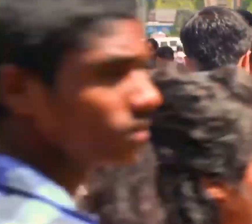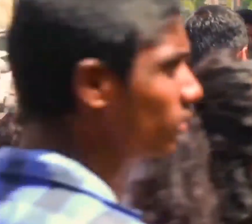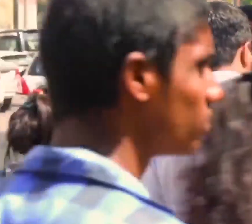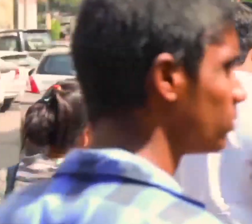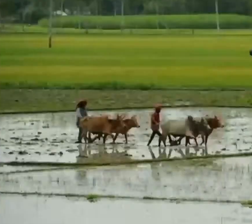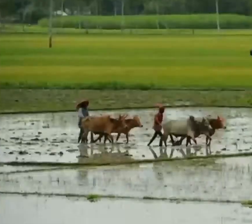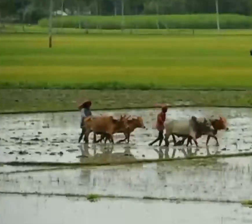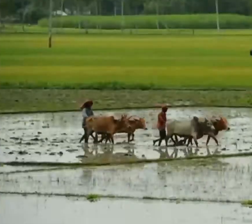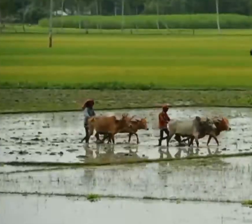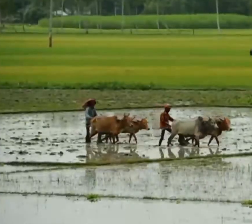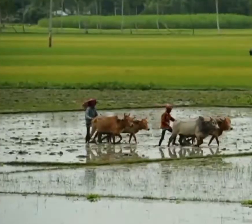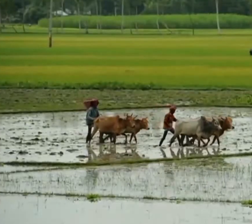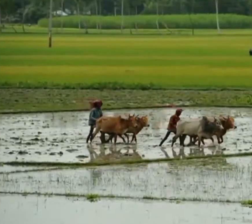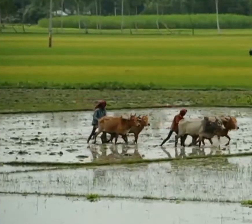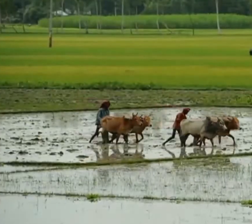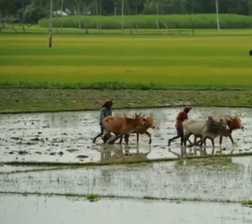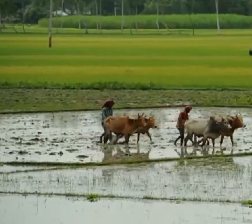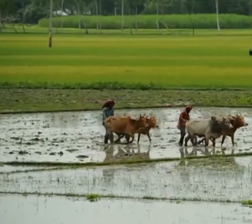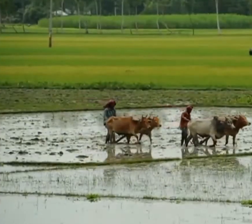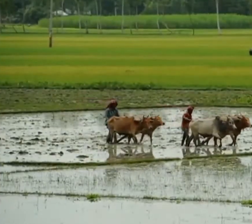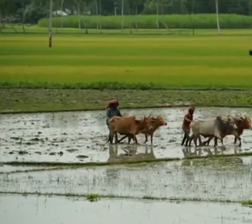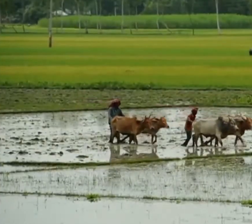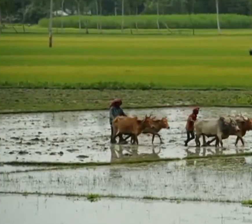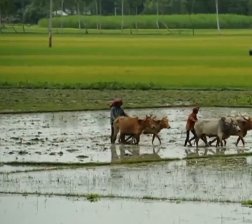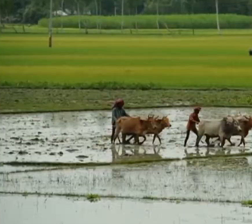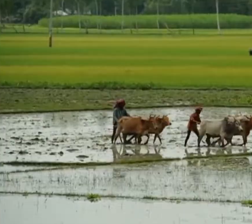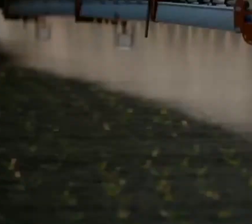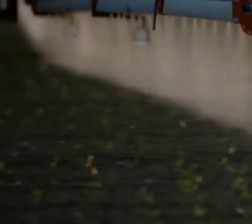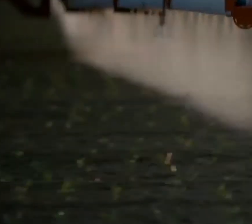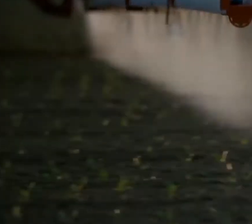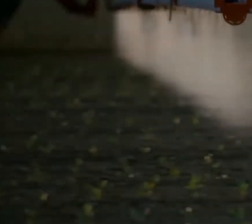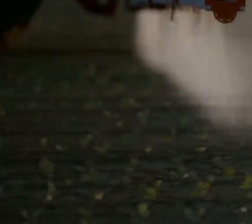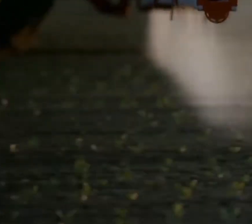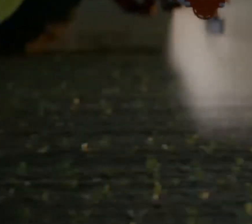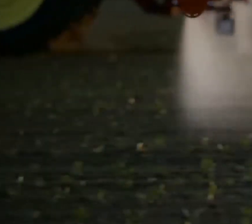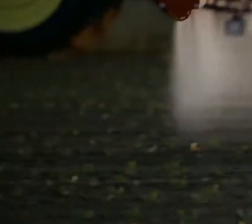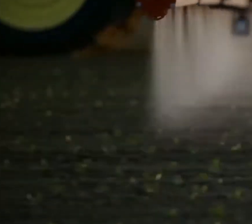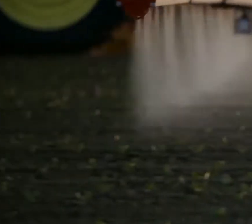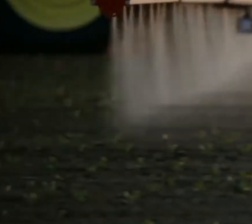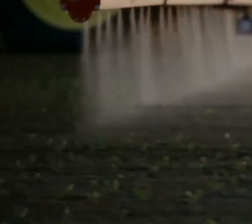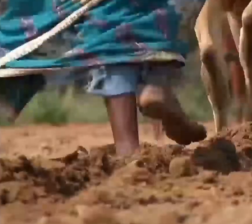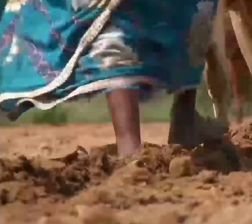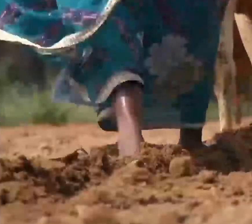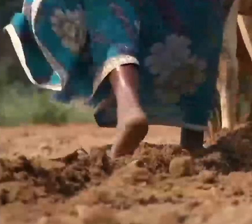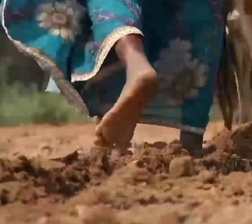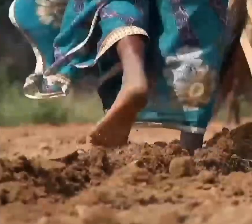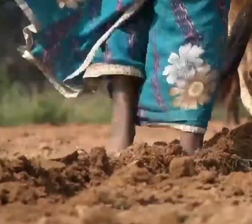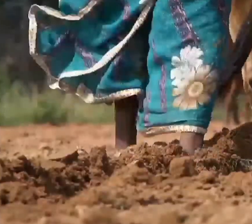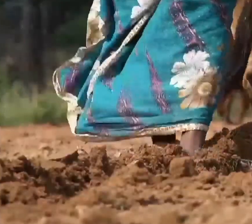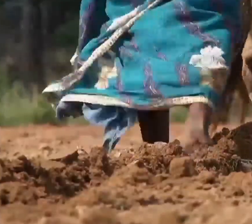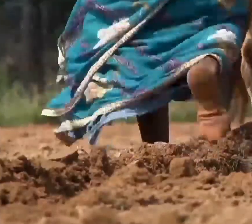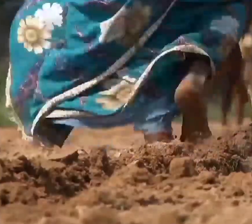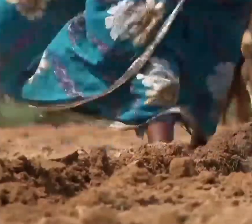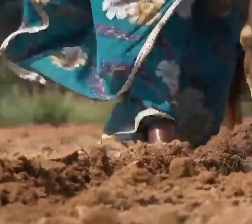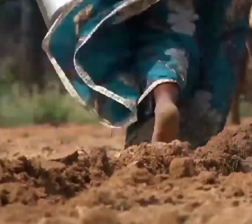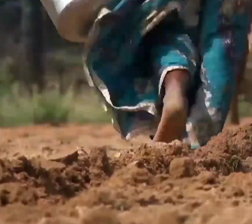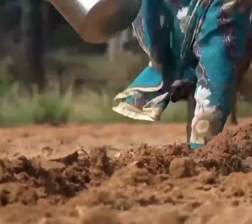है कि 12 करोड़ से ज्यादा लोग किसानों के रूप में और लगभग 11 करोड़ कृषि कार्यों से जुड़े हैं।